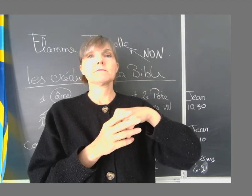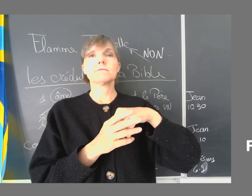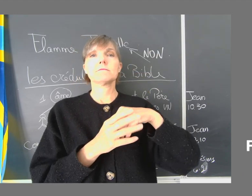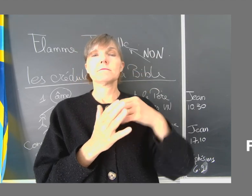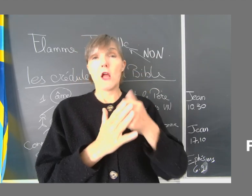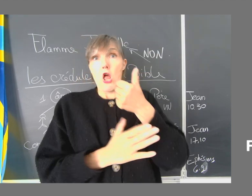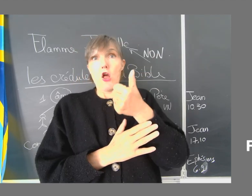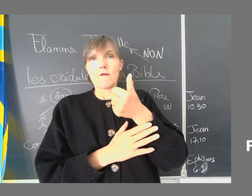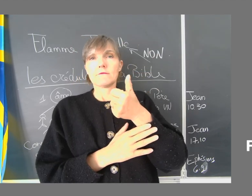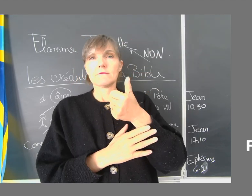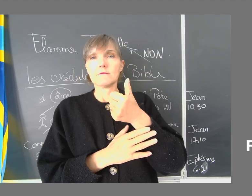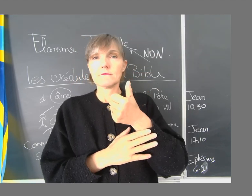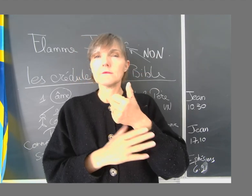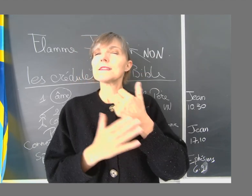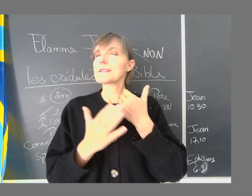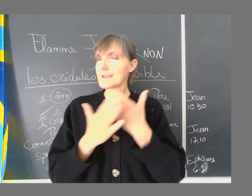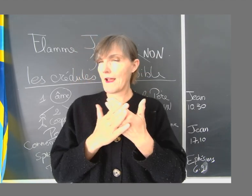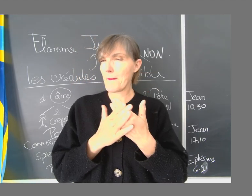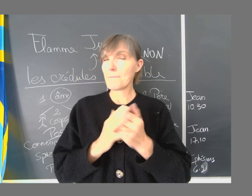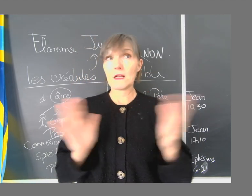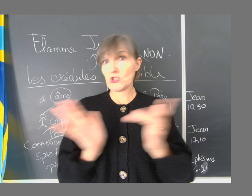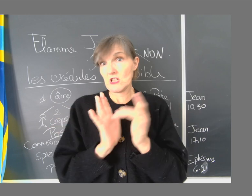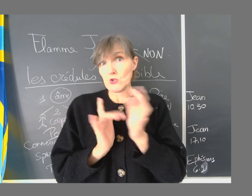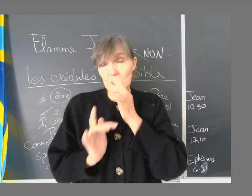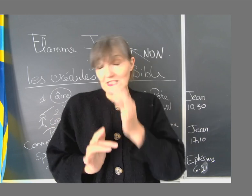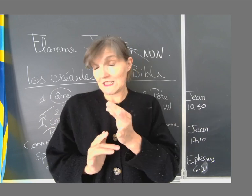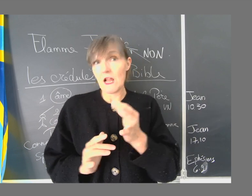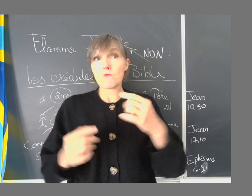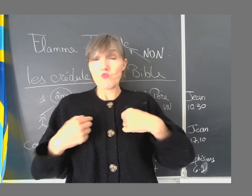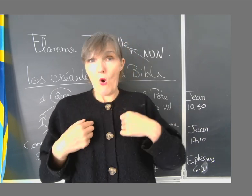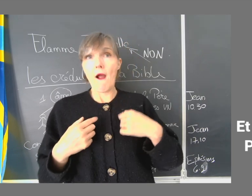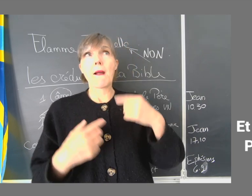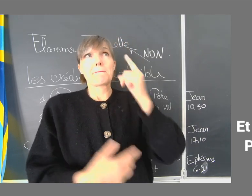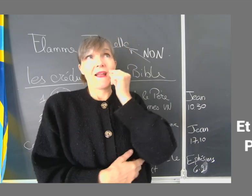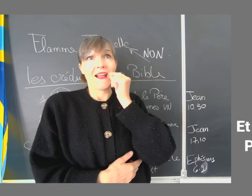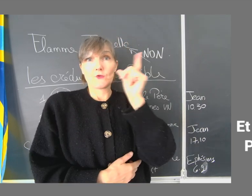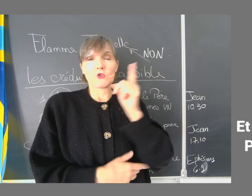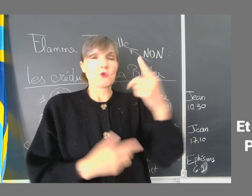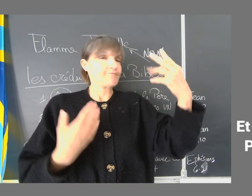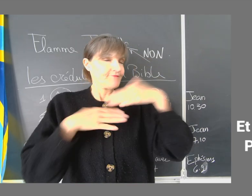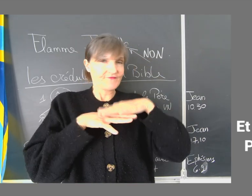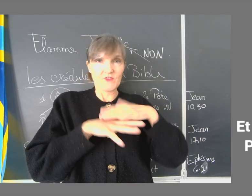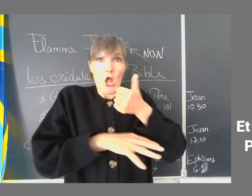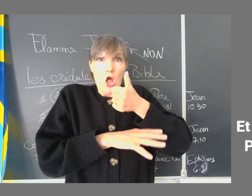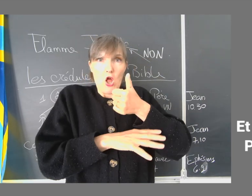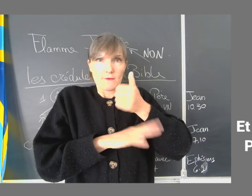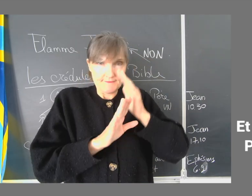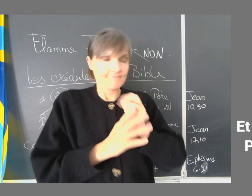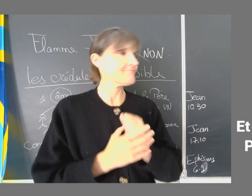fils père et saint-esprit trois en un et jésus dit moi et le père nous sommes un un